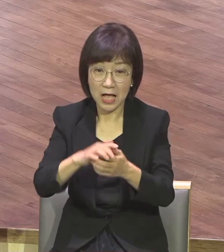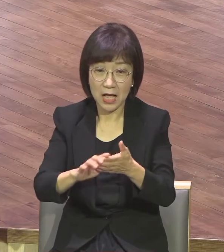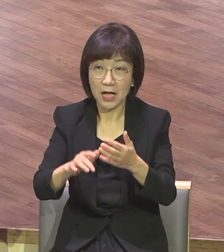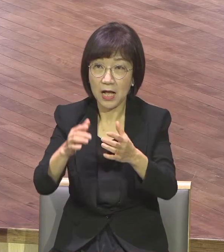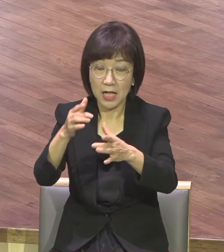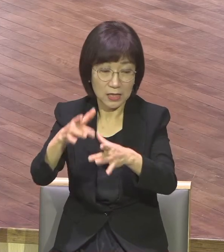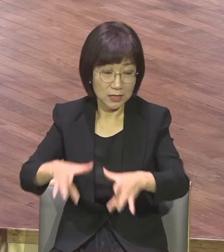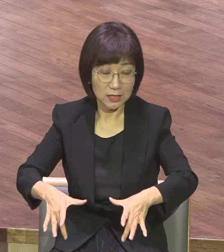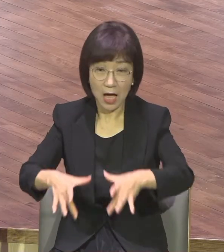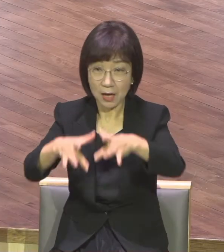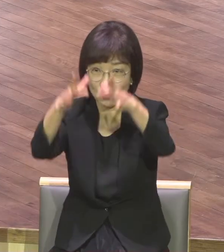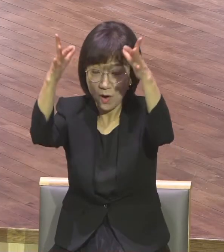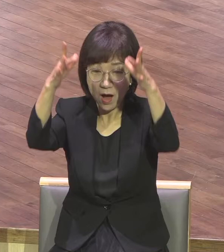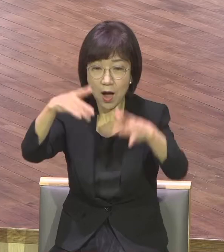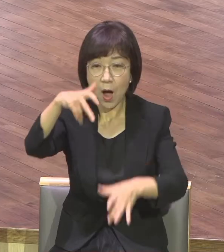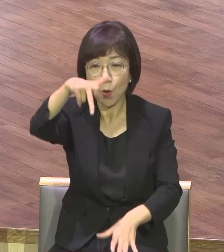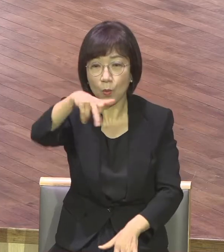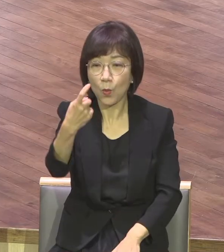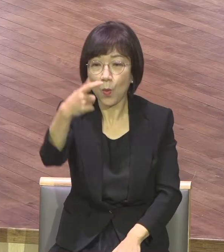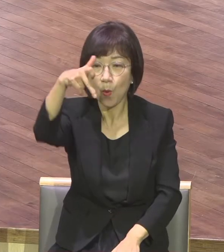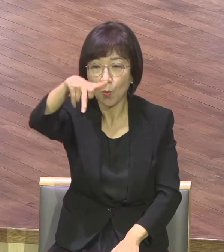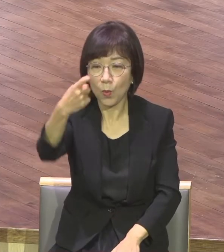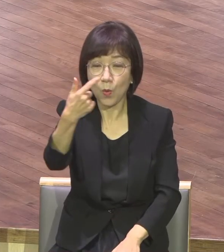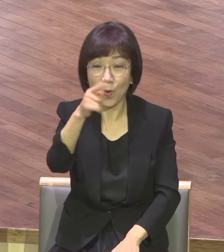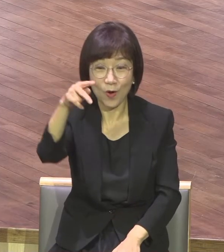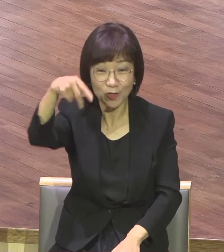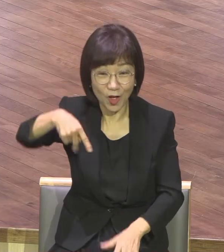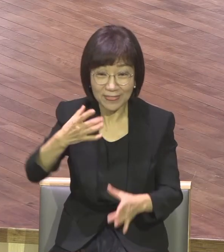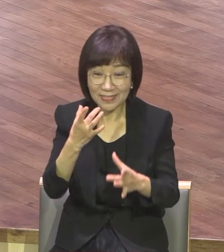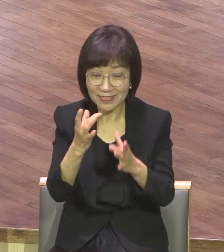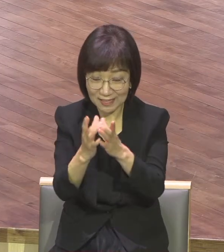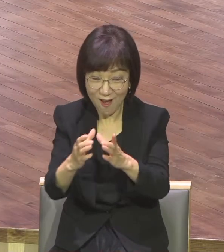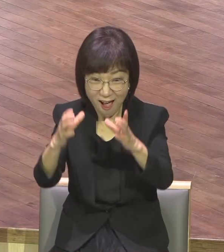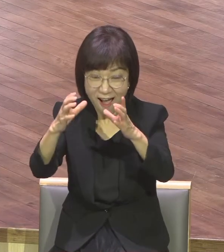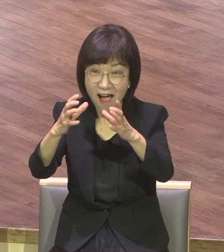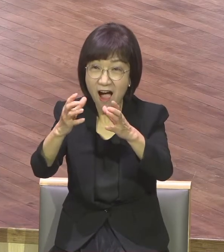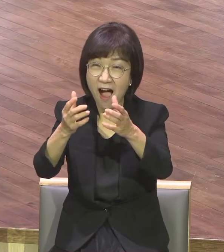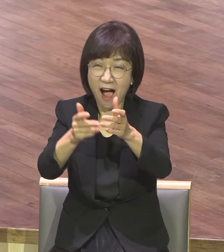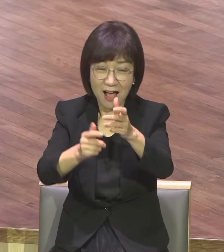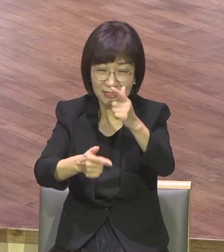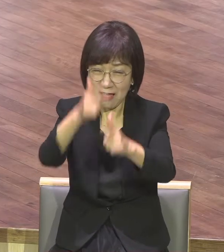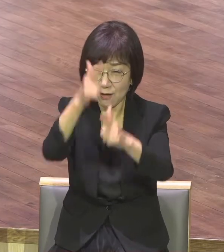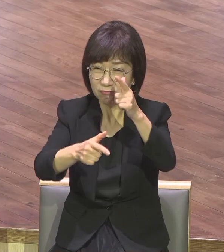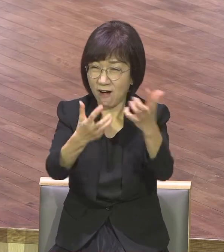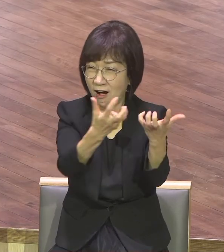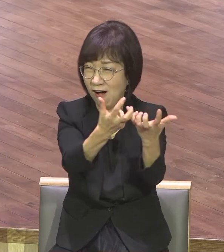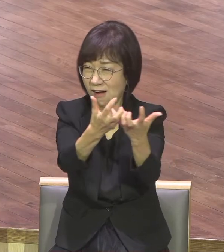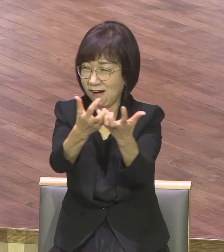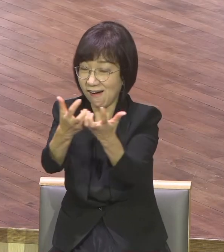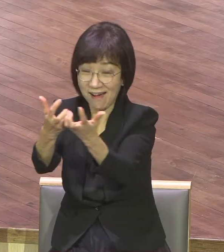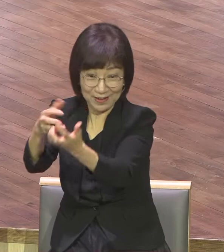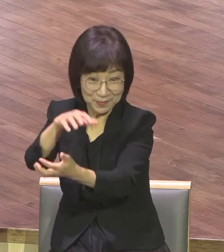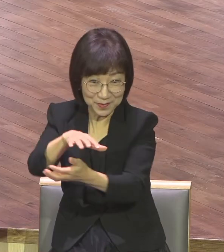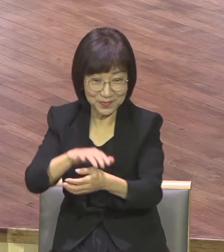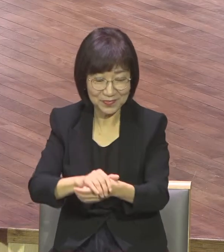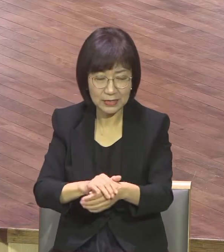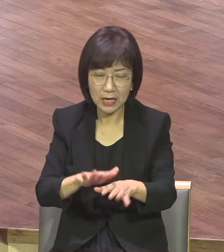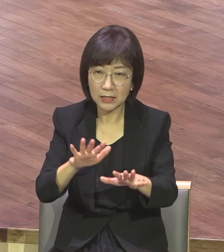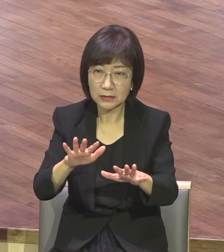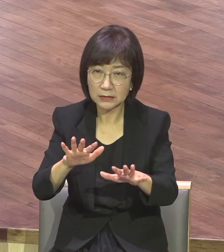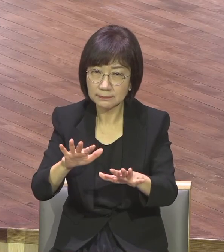전 섬을 다 뒤덮어 놓은 그런 현장에 지교당을 세웠습니다. 지금으로부터